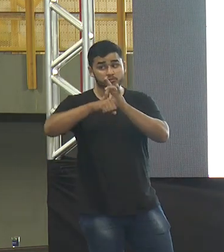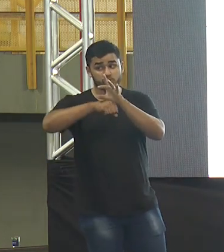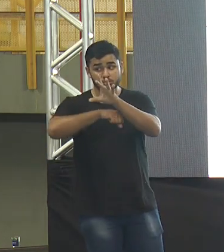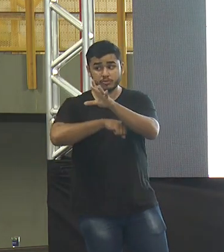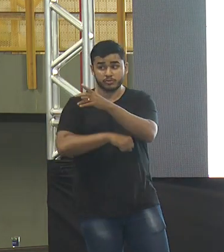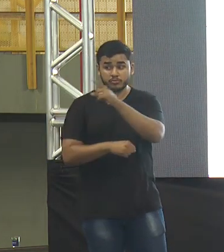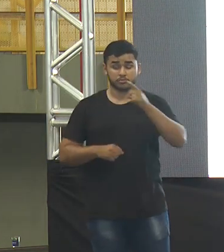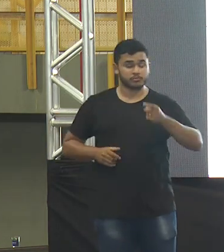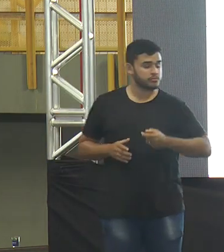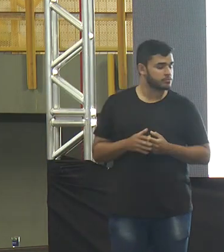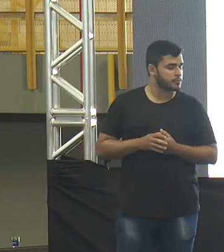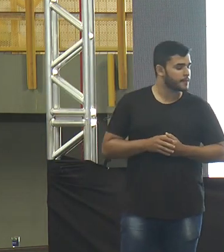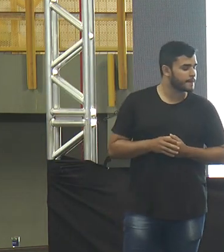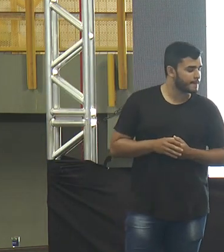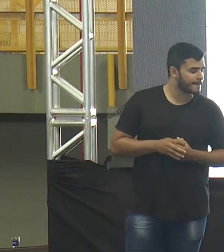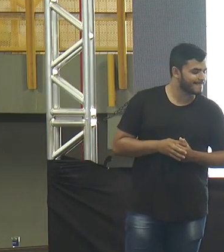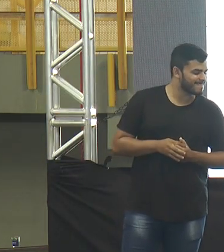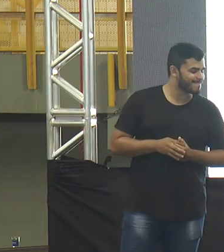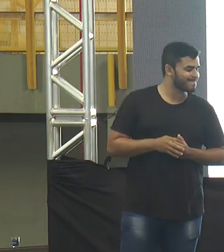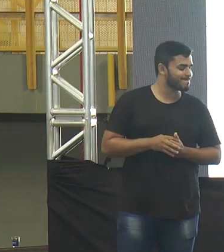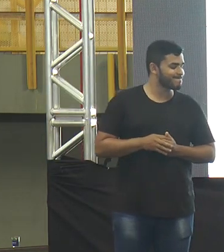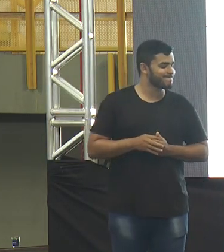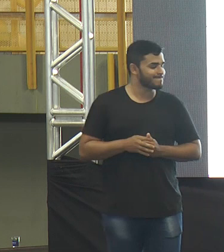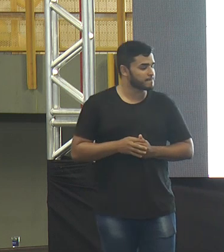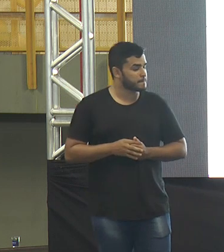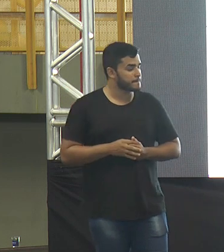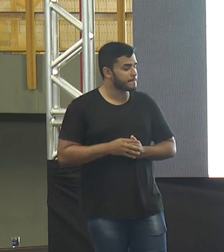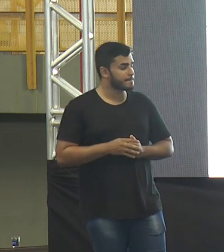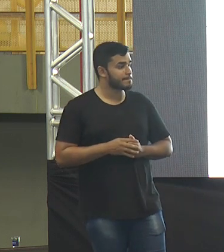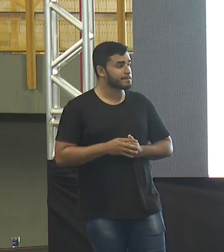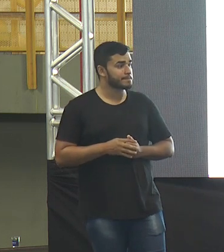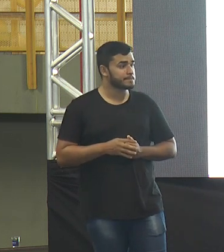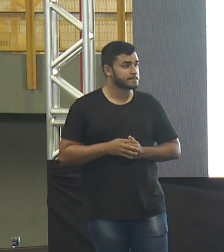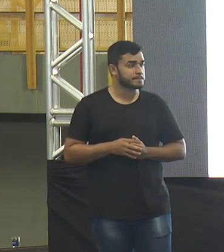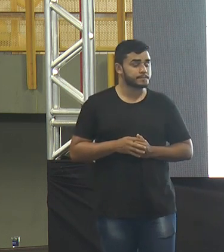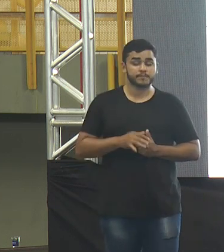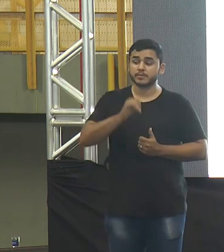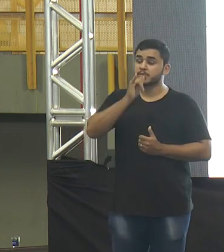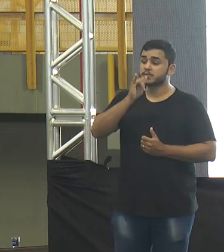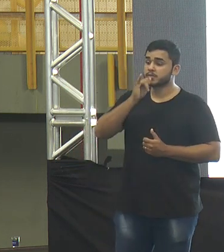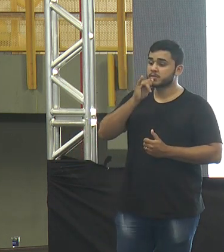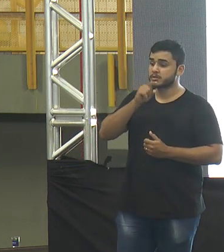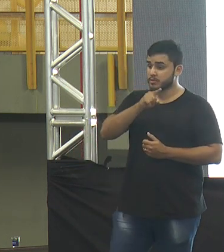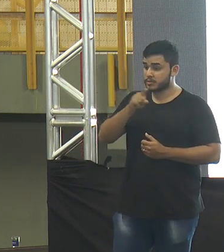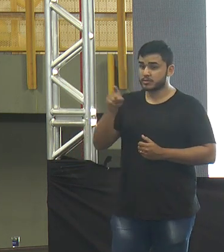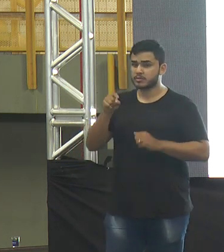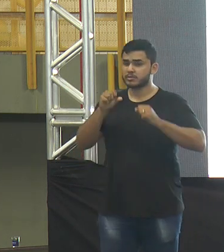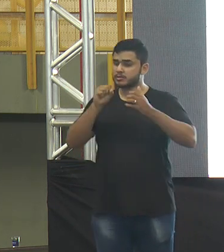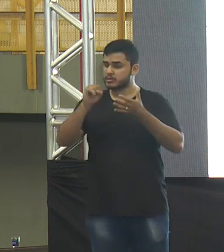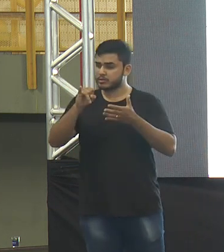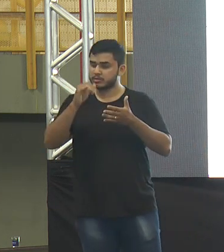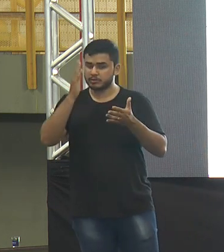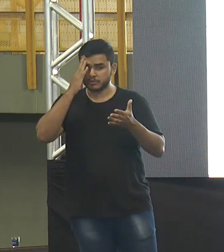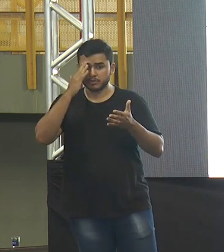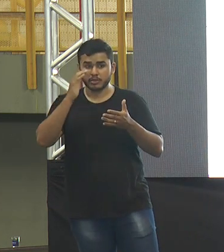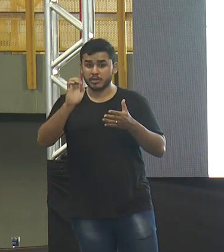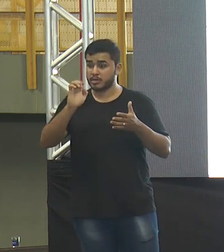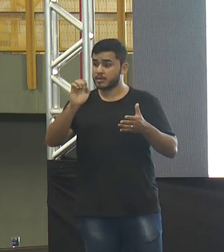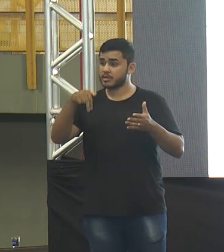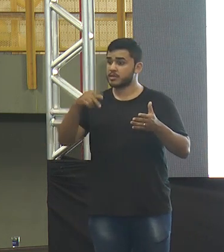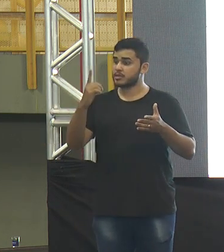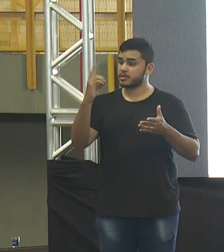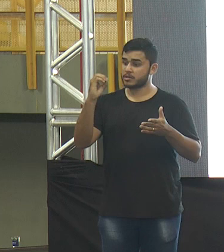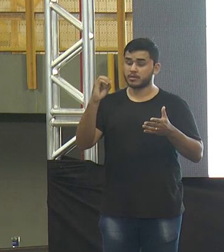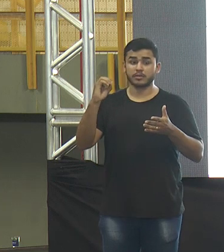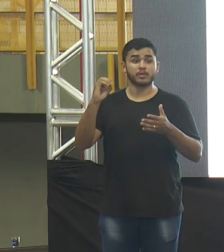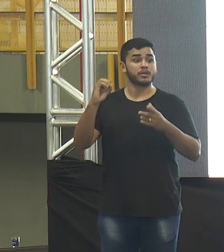ambiente. Opa, peraí, calma. Falando em universo. Quando você tiver uma reação endotérmica,